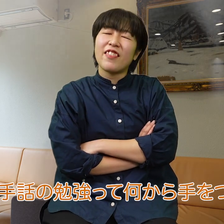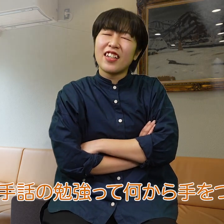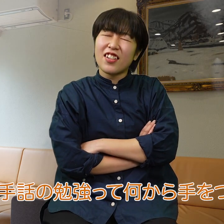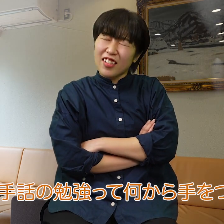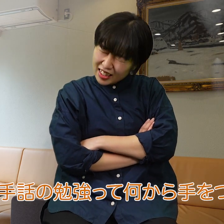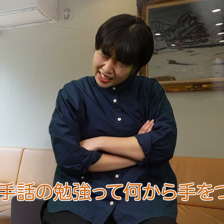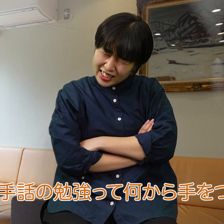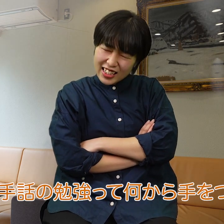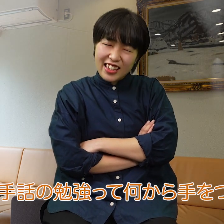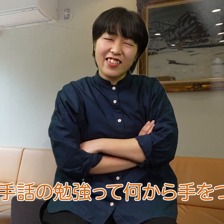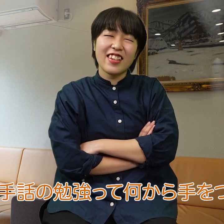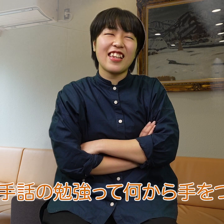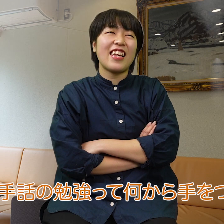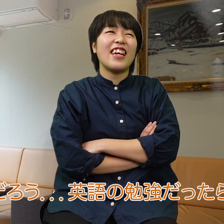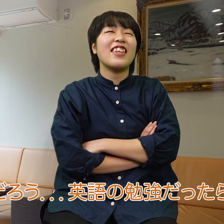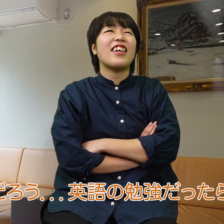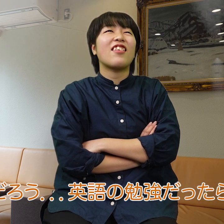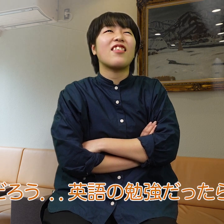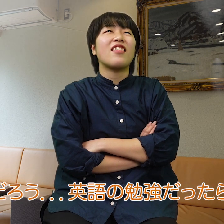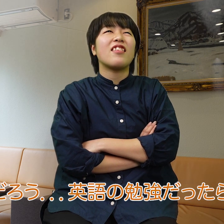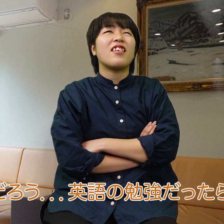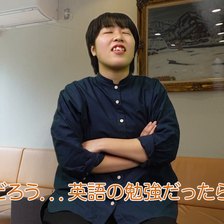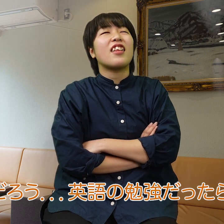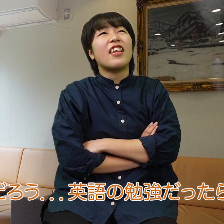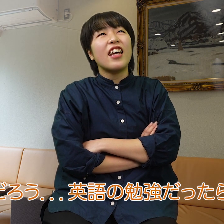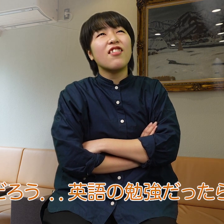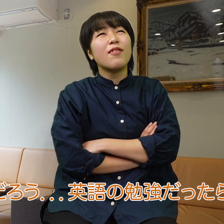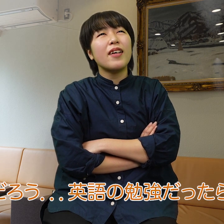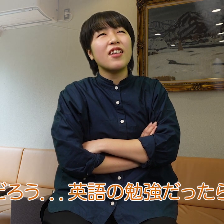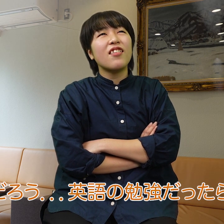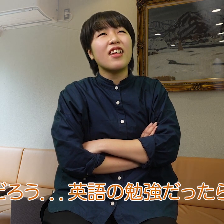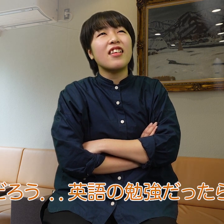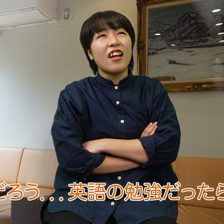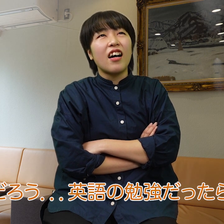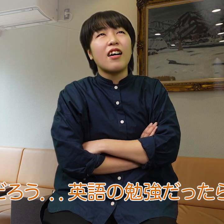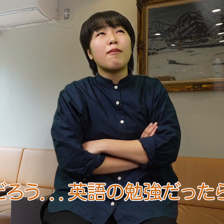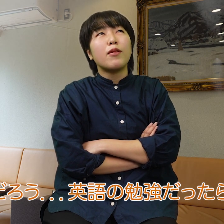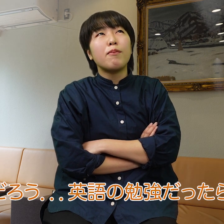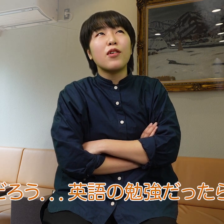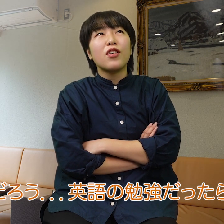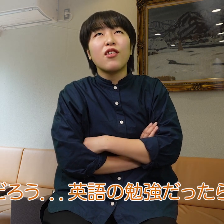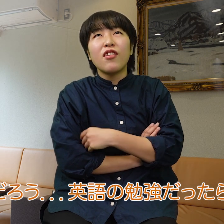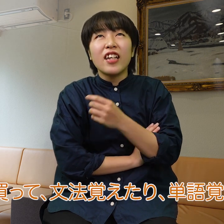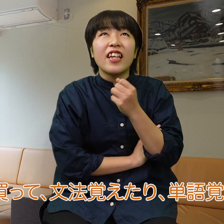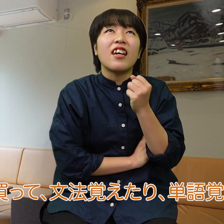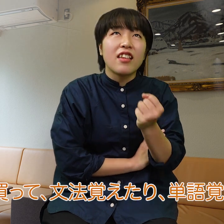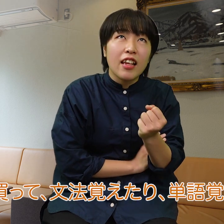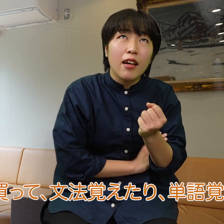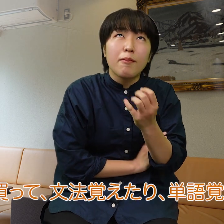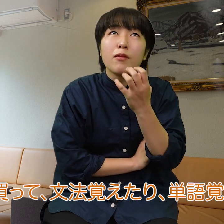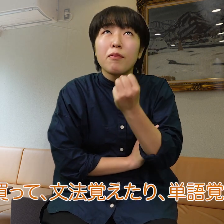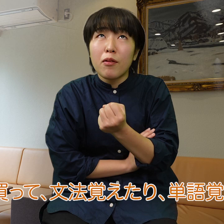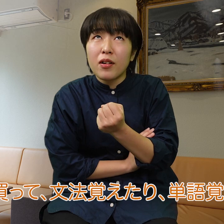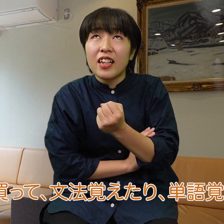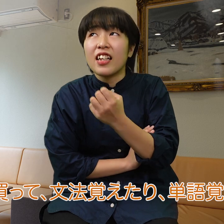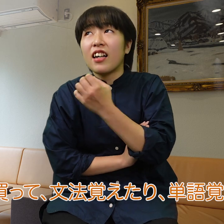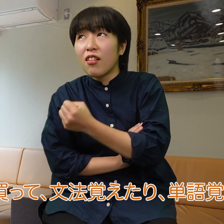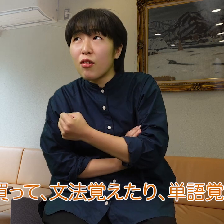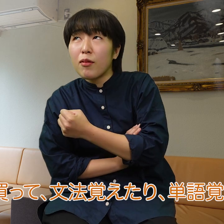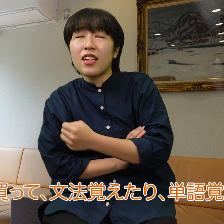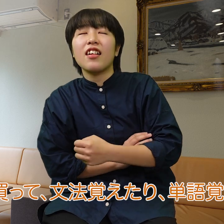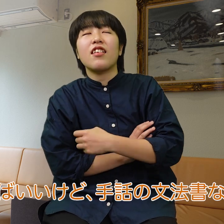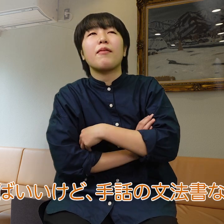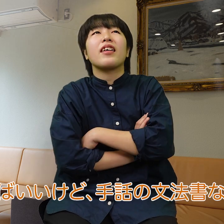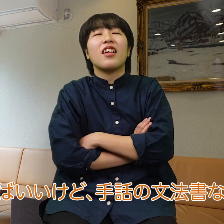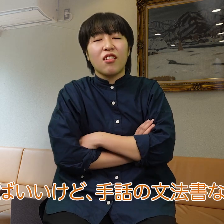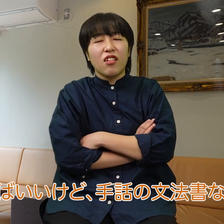手話の勉強って何から手をつけたらいいんだろう。だって英語の勉強だったら文法書を本屋で買って文法を覚えたり単語